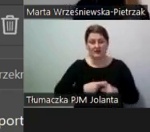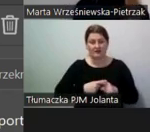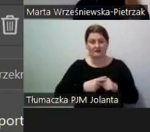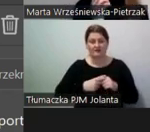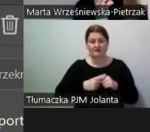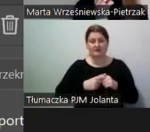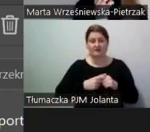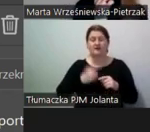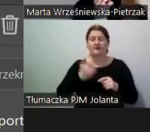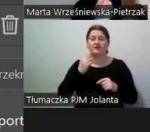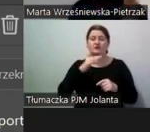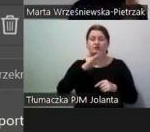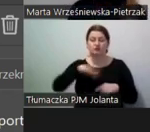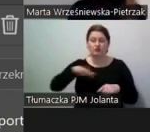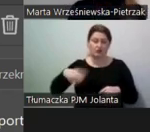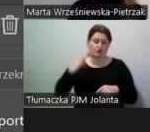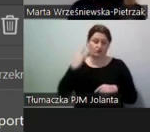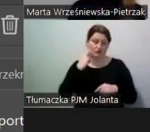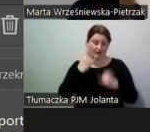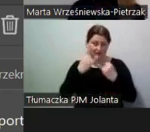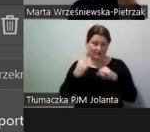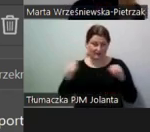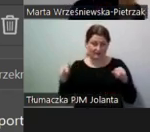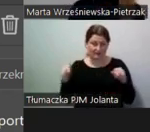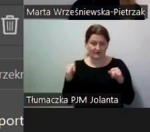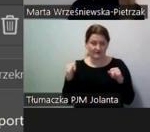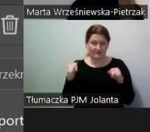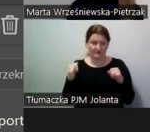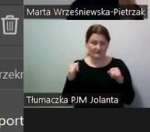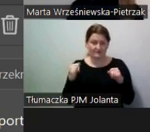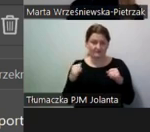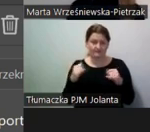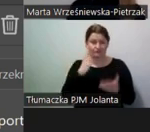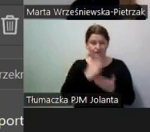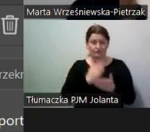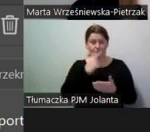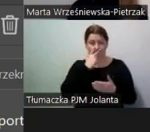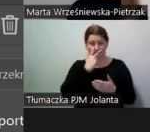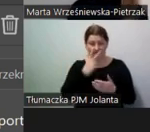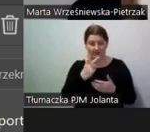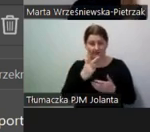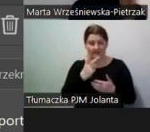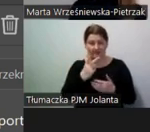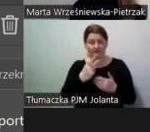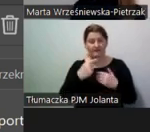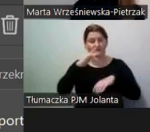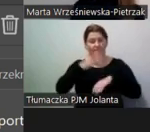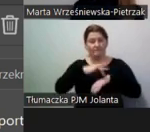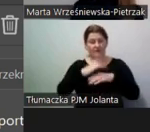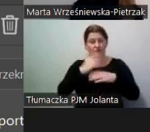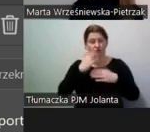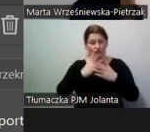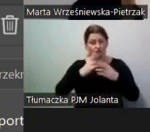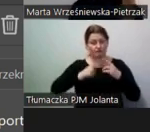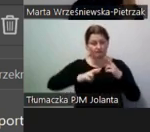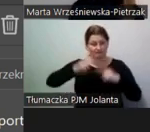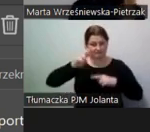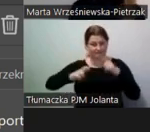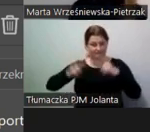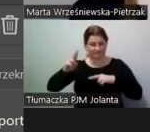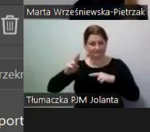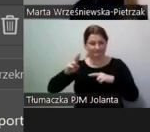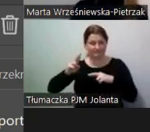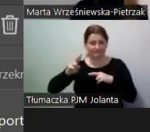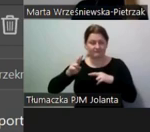z wadą słuchu. I tu widzimy, że już te dane się troszeczkę akurat zróżnicowały,